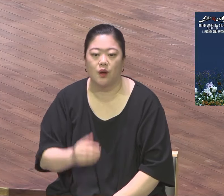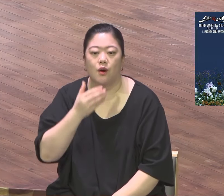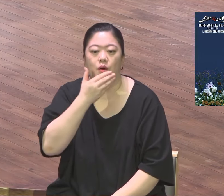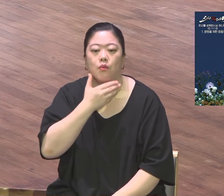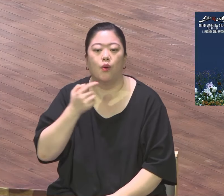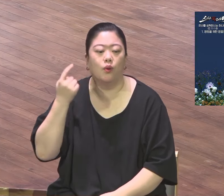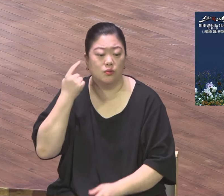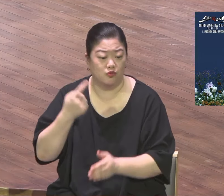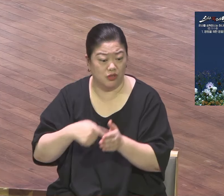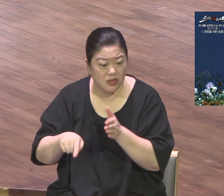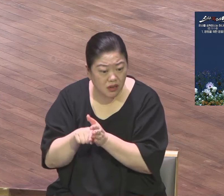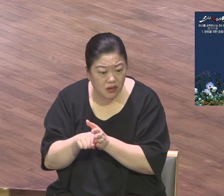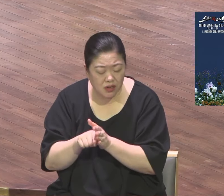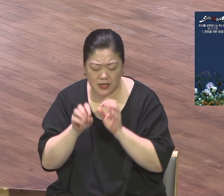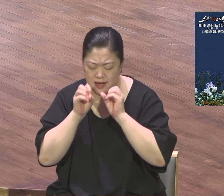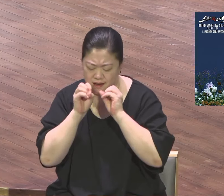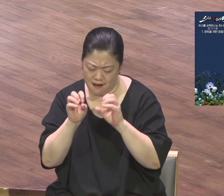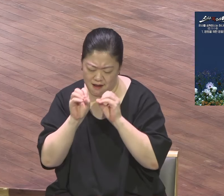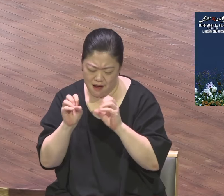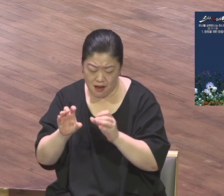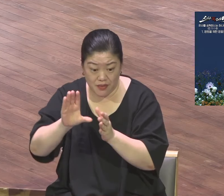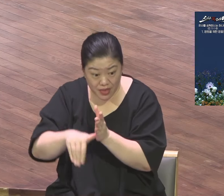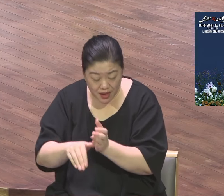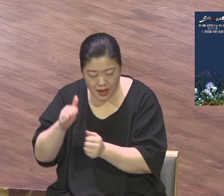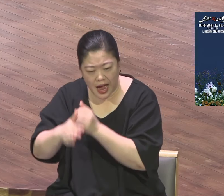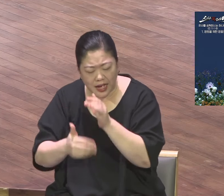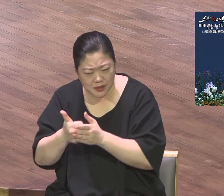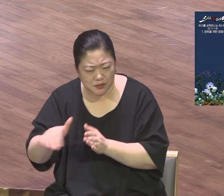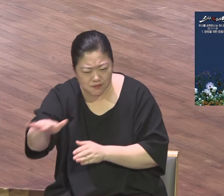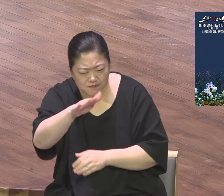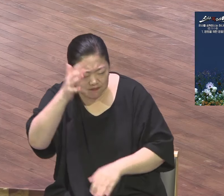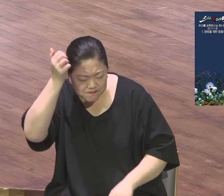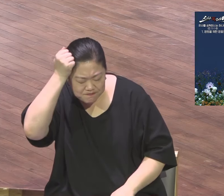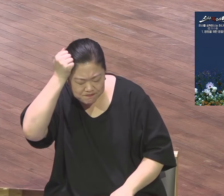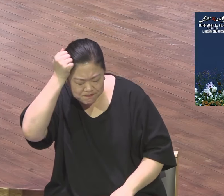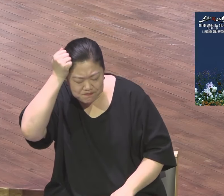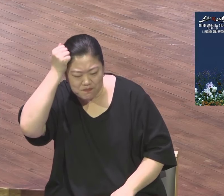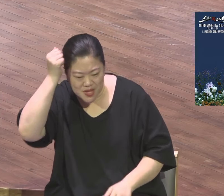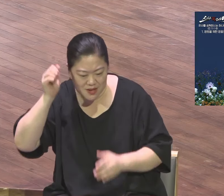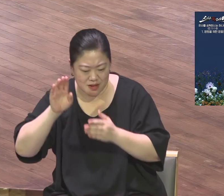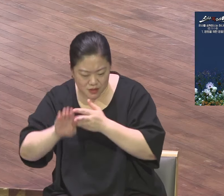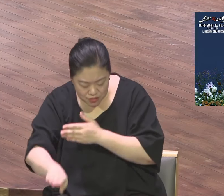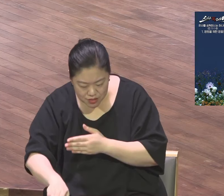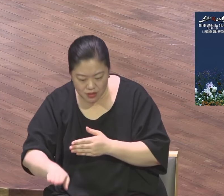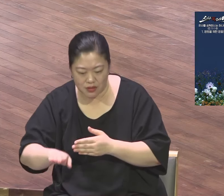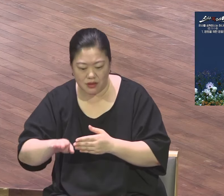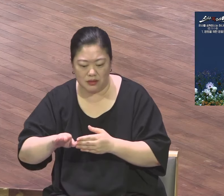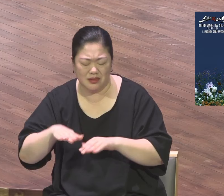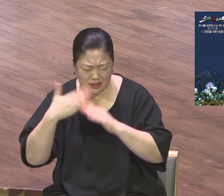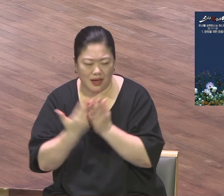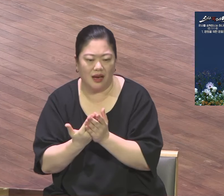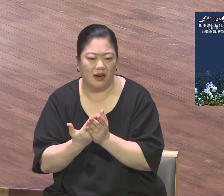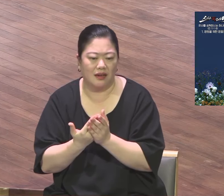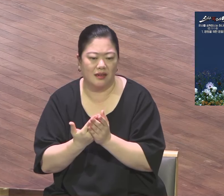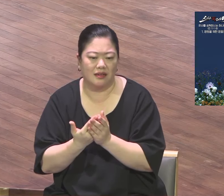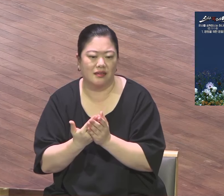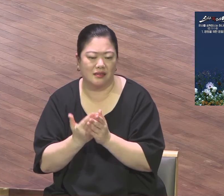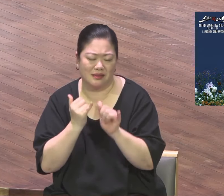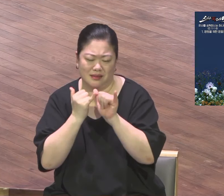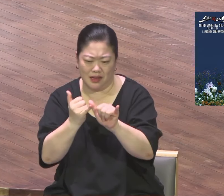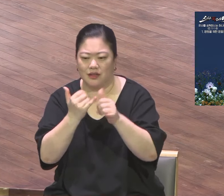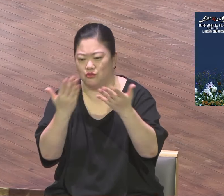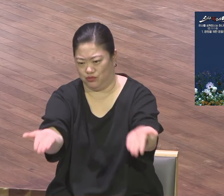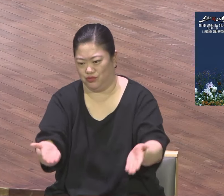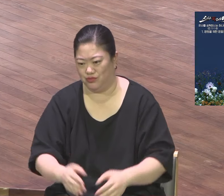다 상급으로 돌아옵니다. 상급 다 돌아옵니다. 여러분 이거 아셔야 됩니다.